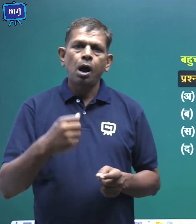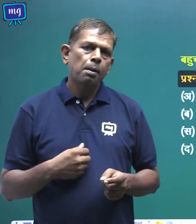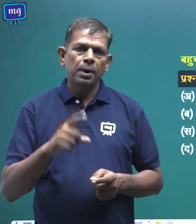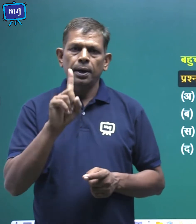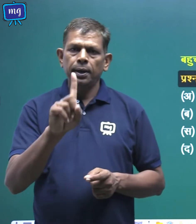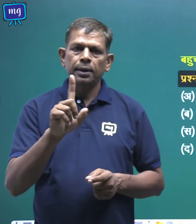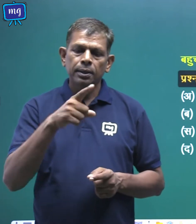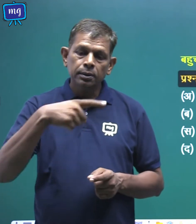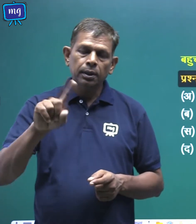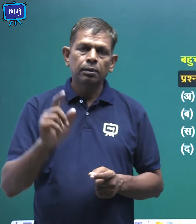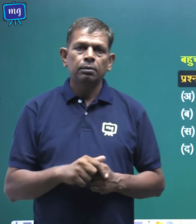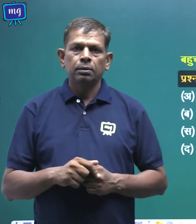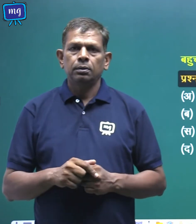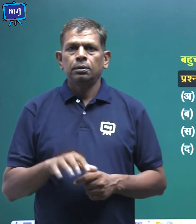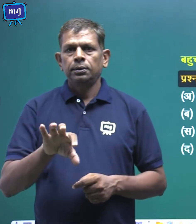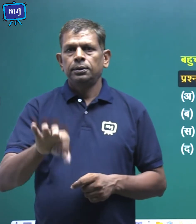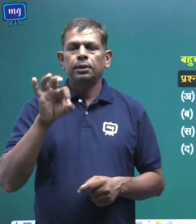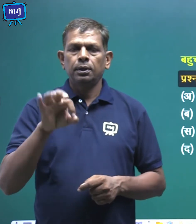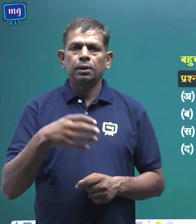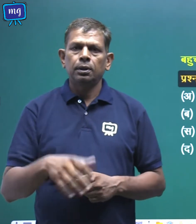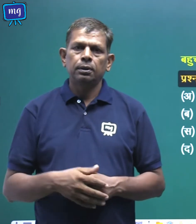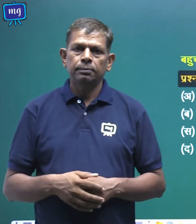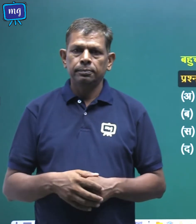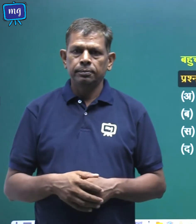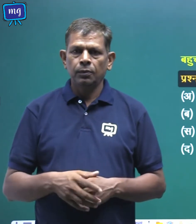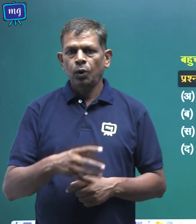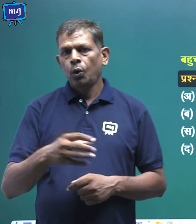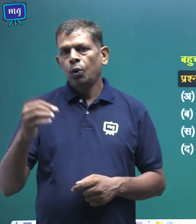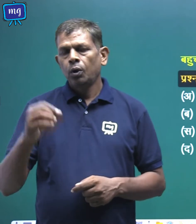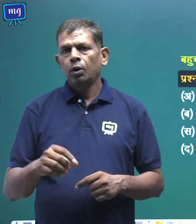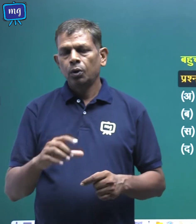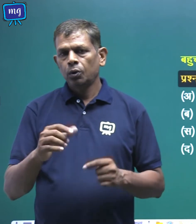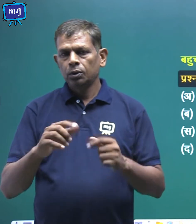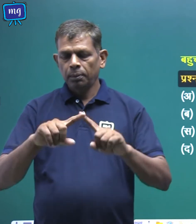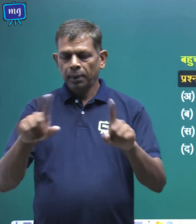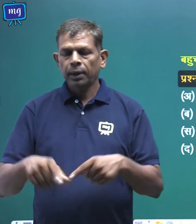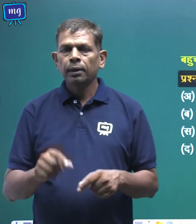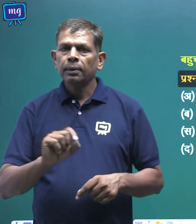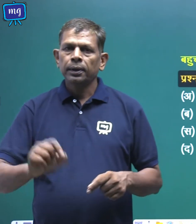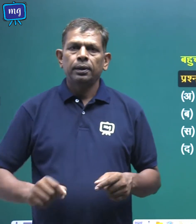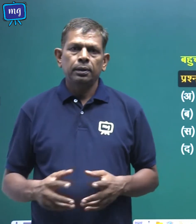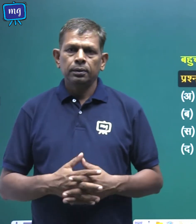विकल्प का चयन करना है और उत्तर ब्रैकेट में लिखना है।